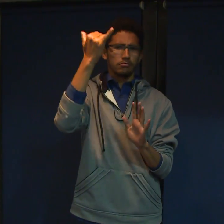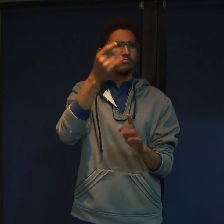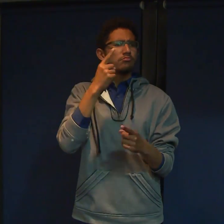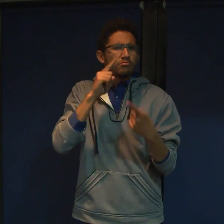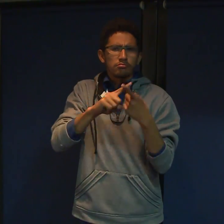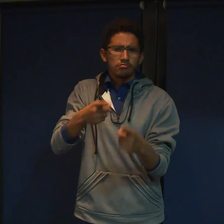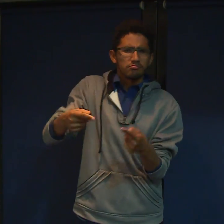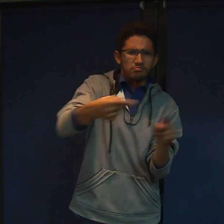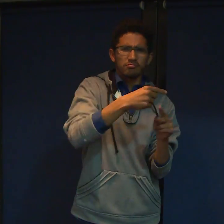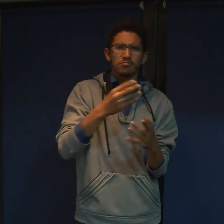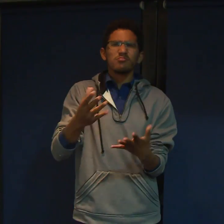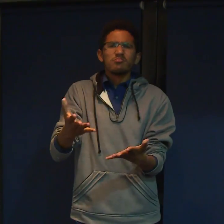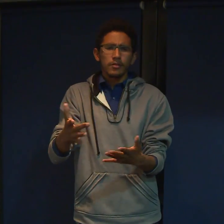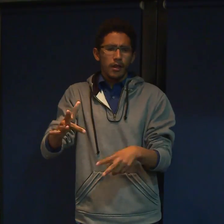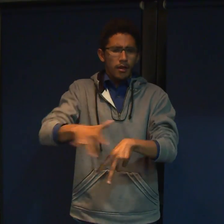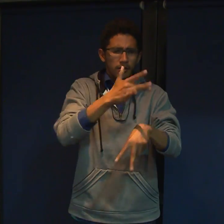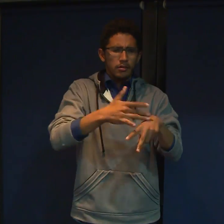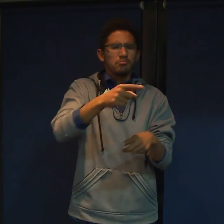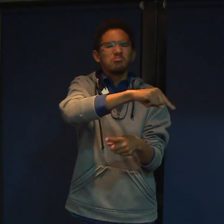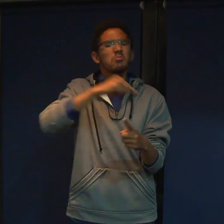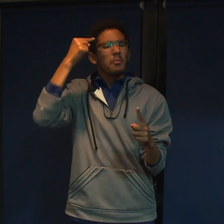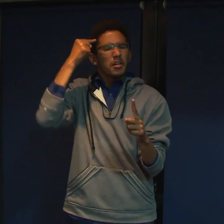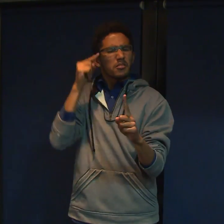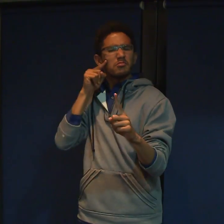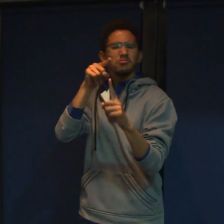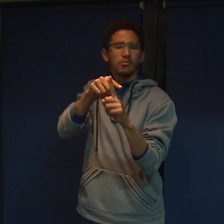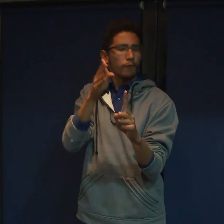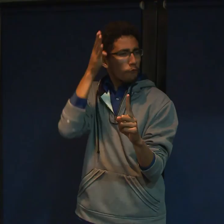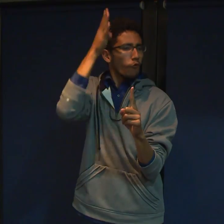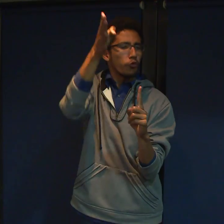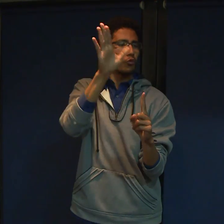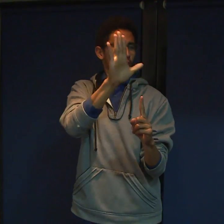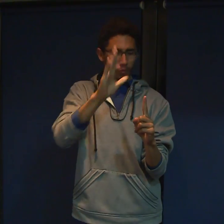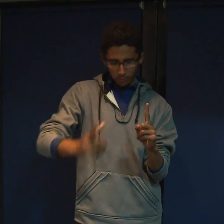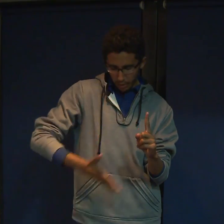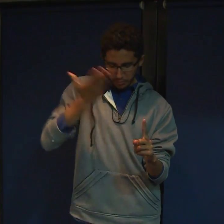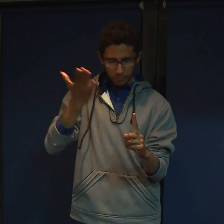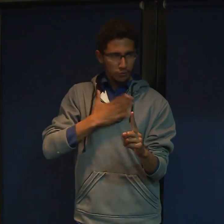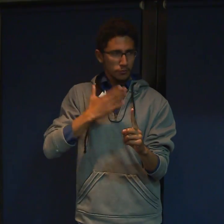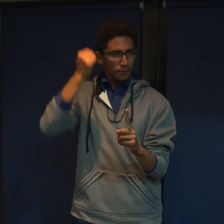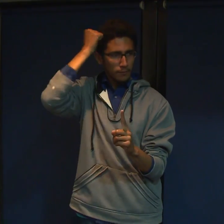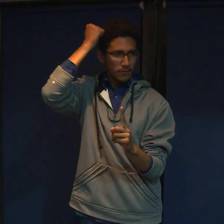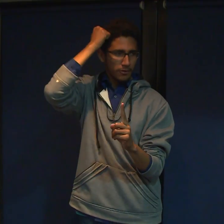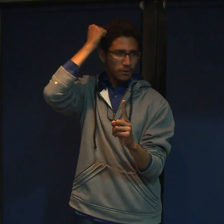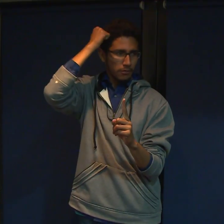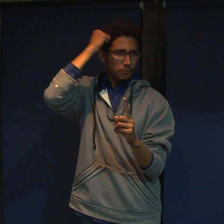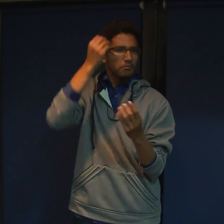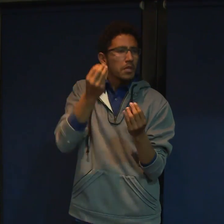pueden trabajar temas académicos que nos sensibilicen frente a nuestro quehacer como docentes a futuro.